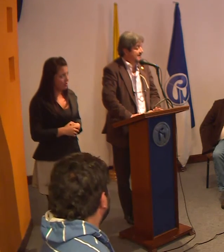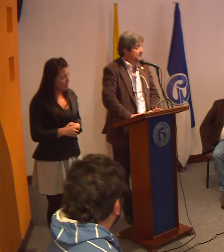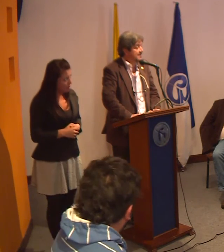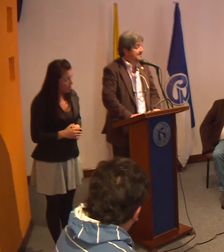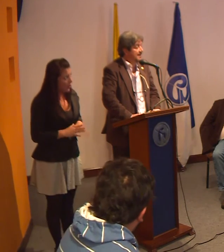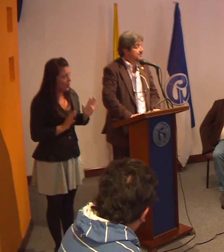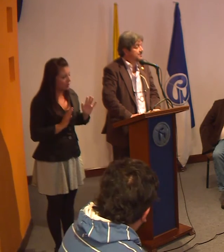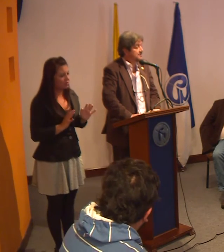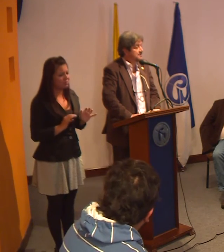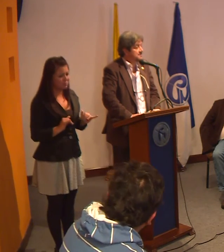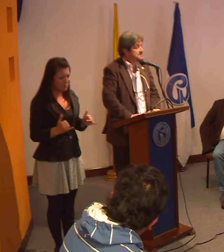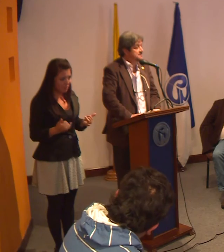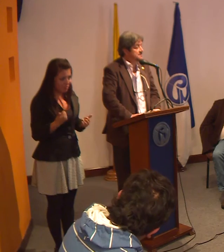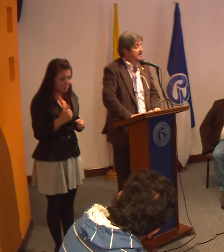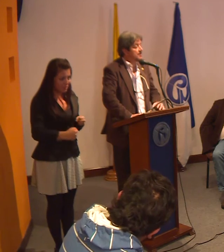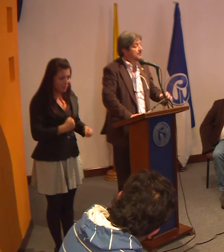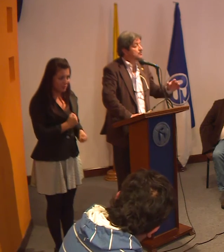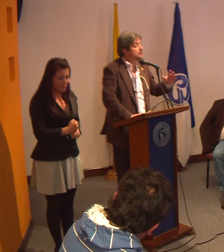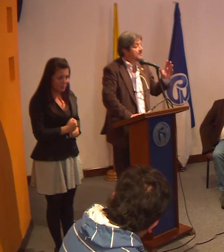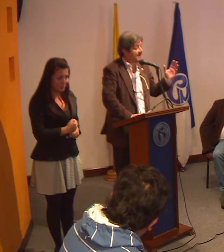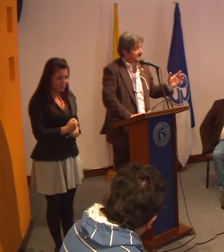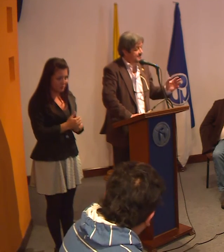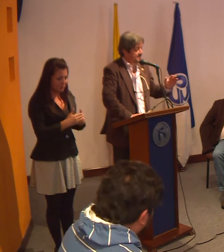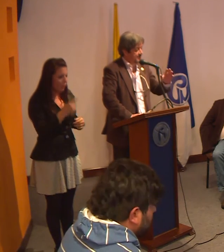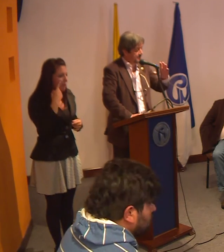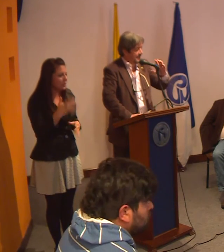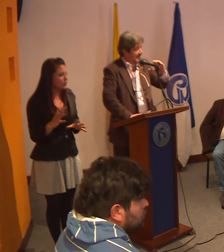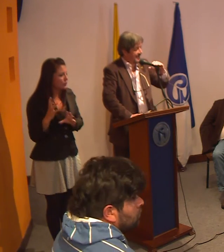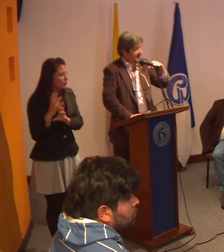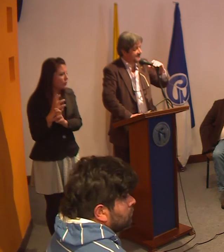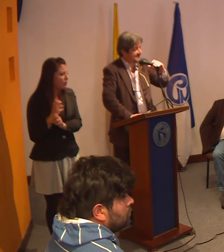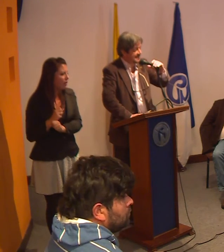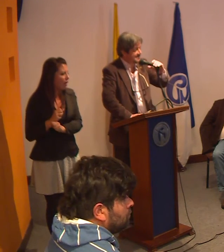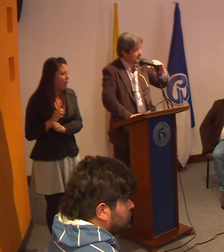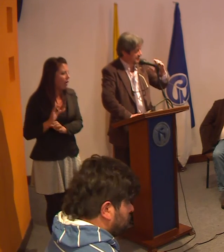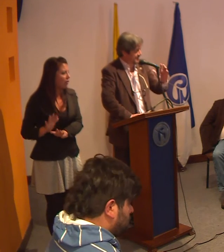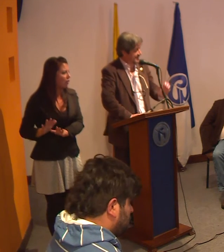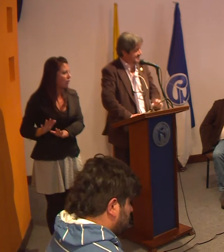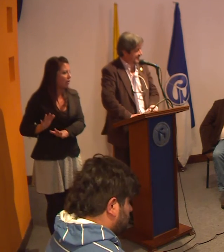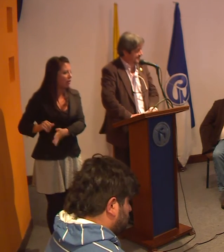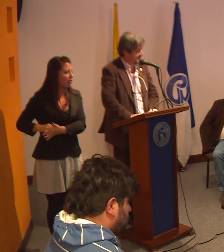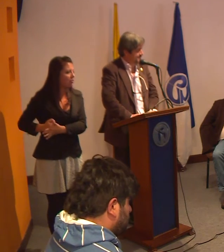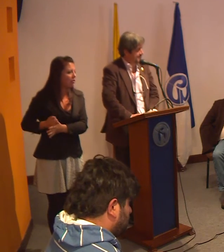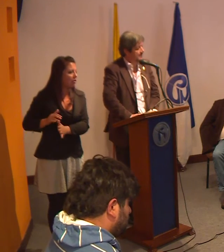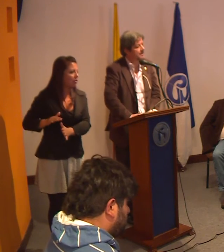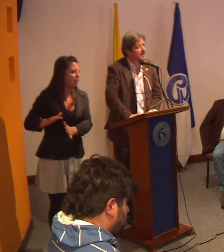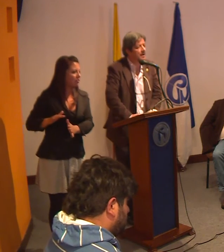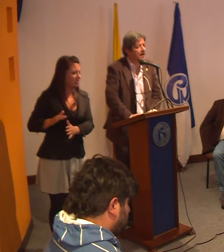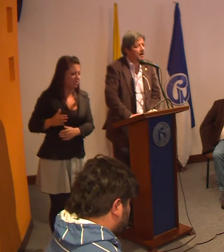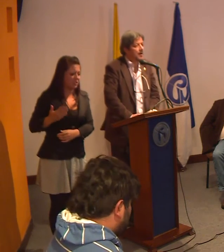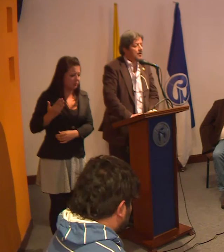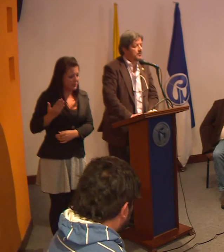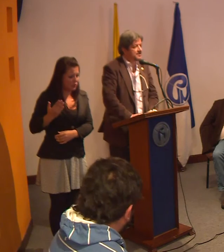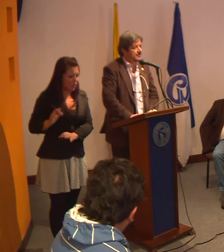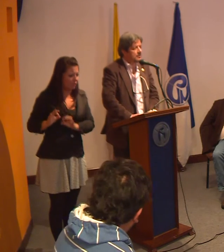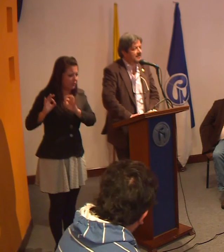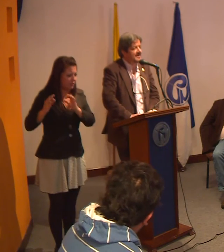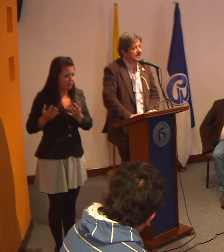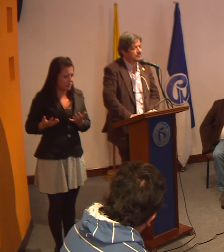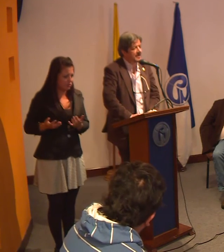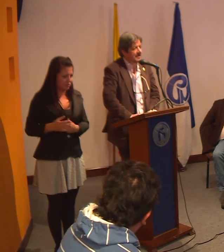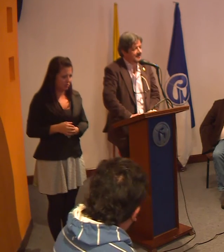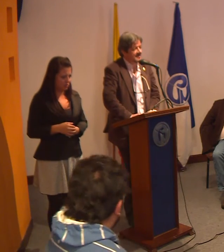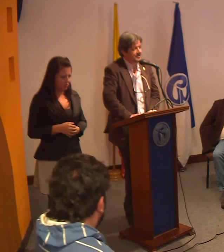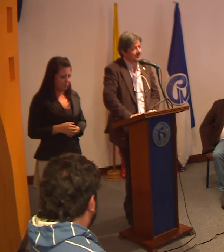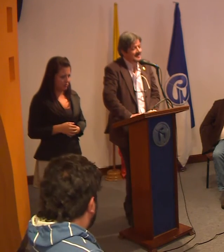Evidentemente pasaron 10 años en una oscuridad respecto a la eficiencia o eficacia de la estampilla.